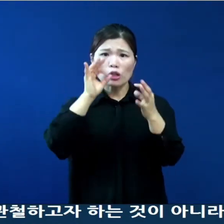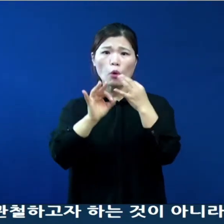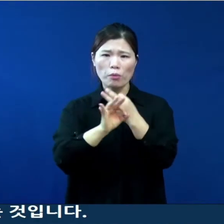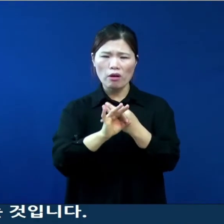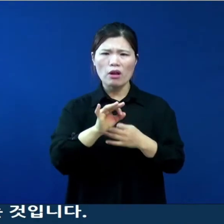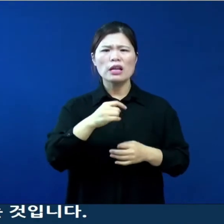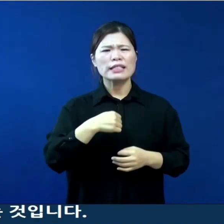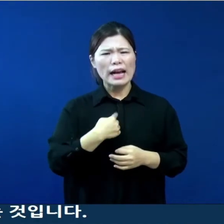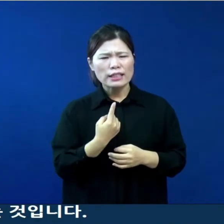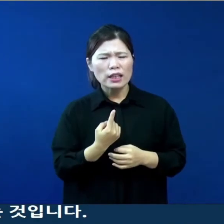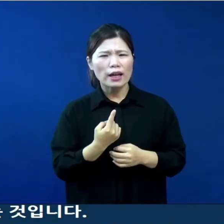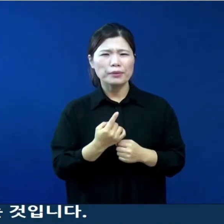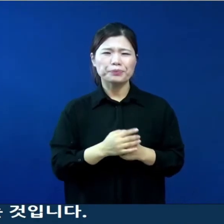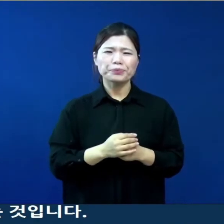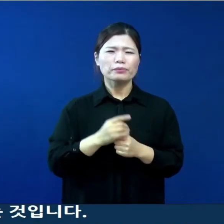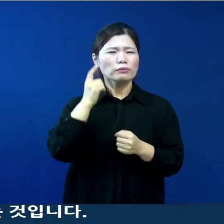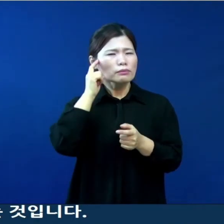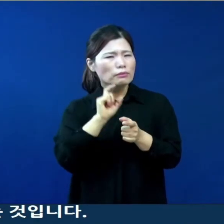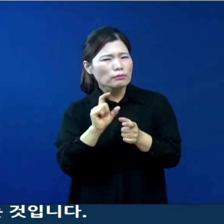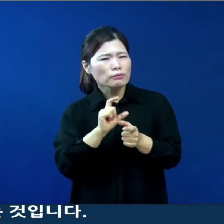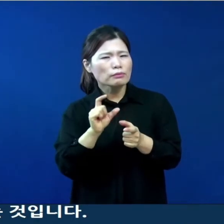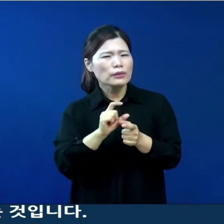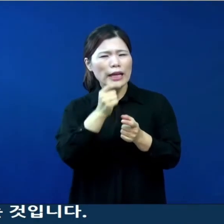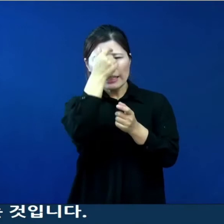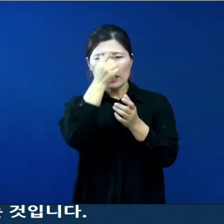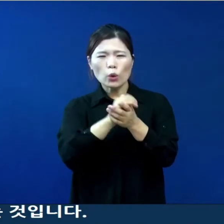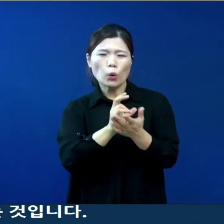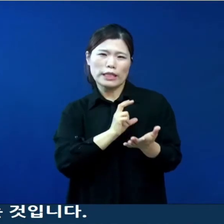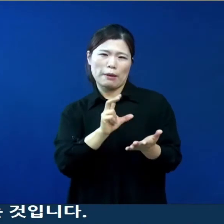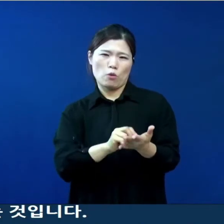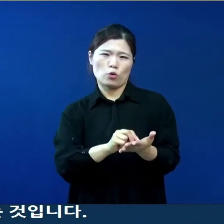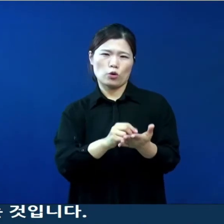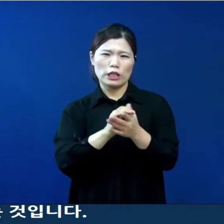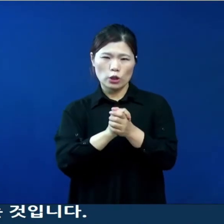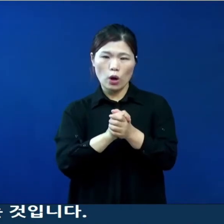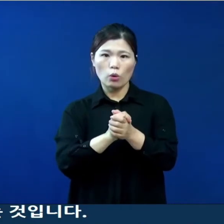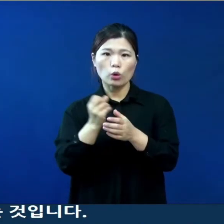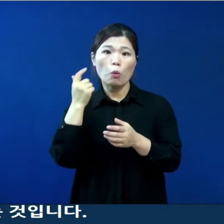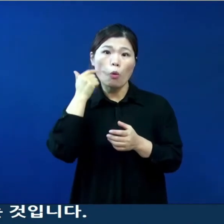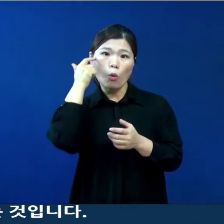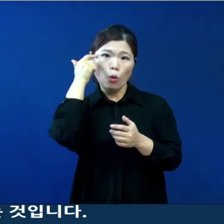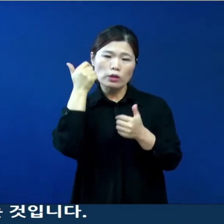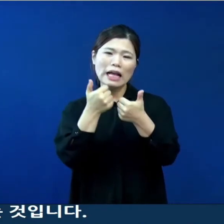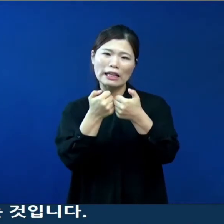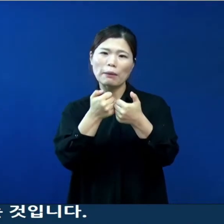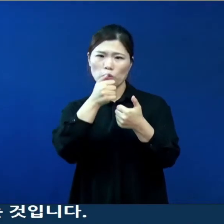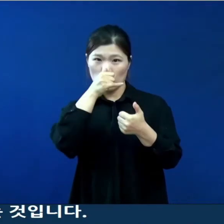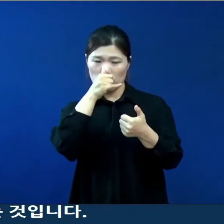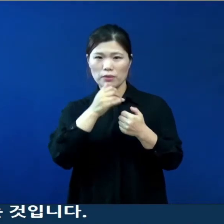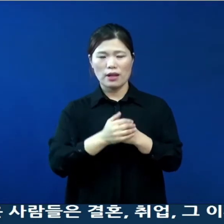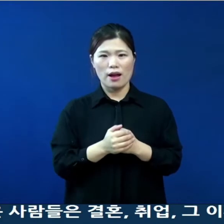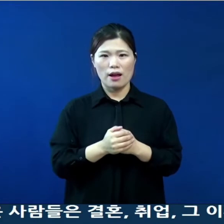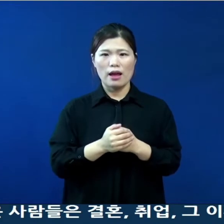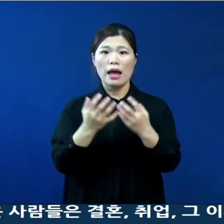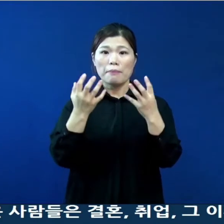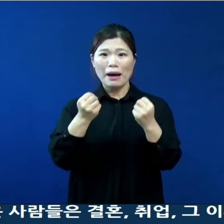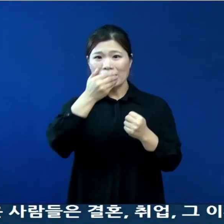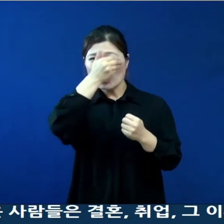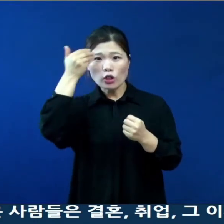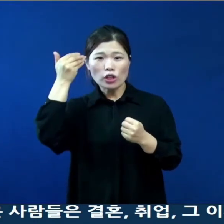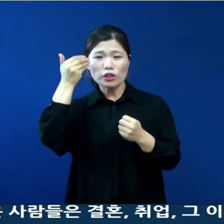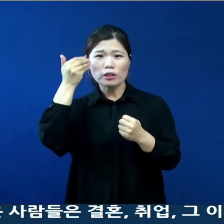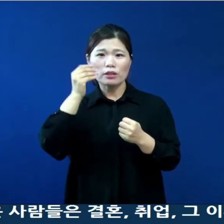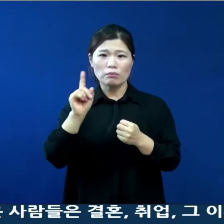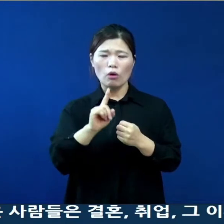자신들의 고민과 기도 제목들을 들고 기도하러 나오기도 하고 교육자에게 상담을 요청하기도 합니다. 근데 많은 청년들이 어떻게 나오는지